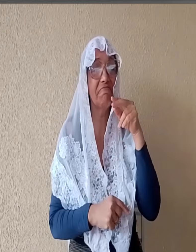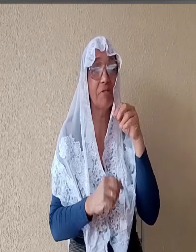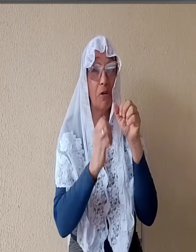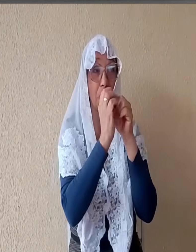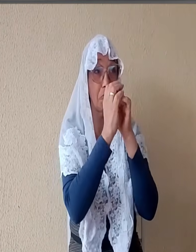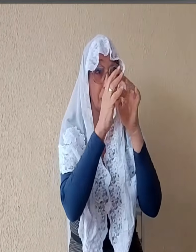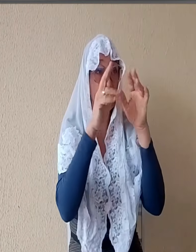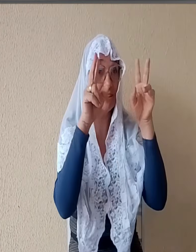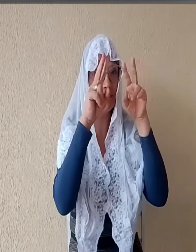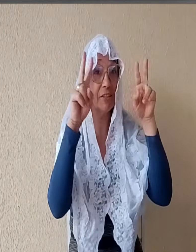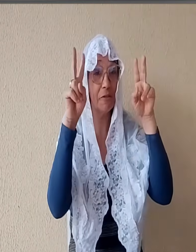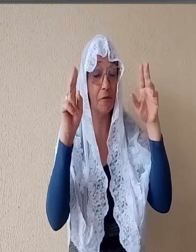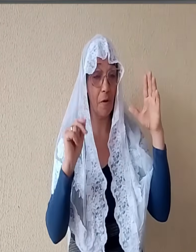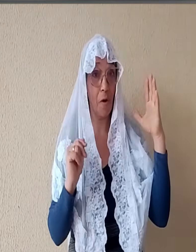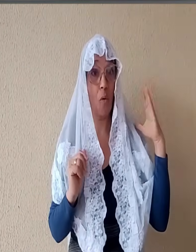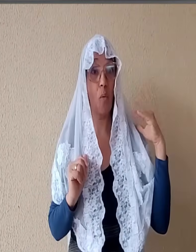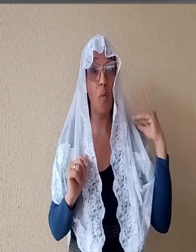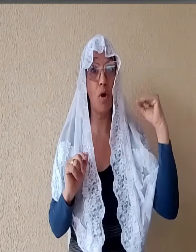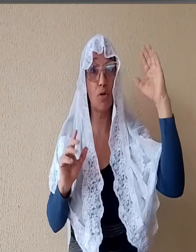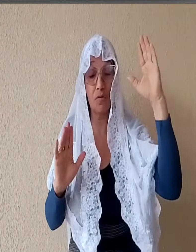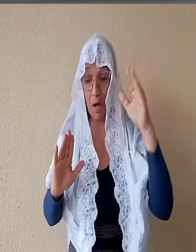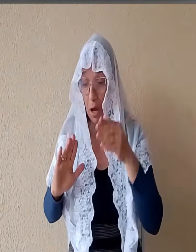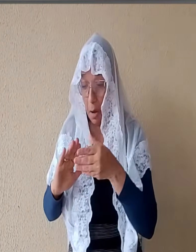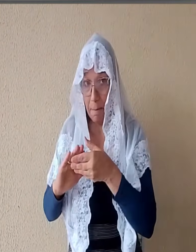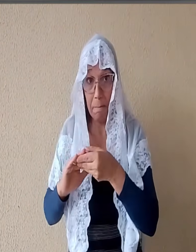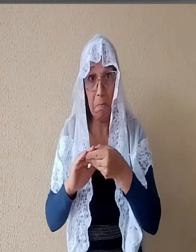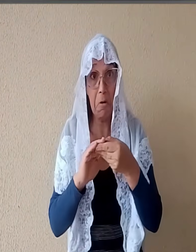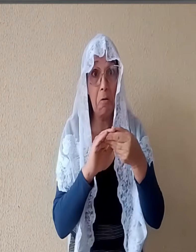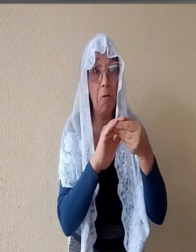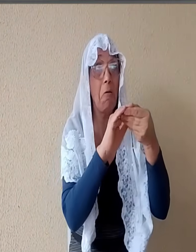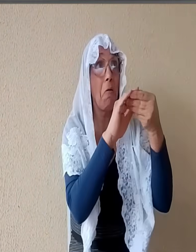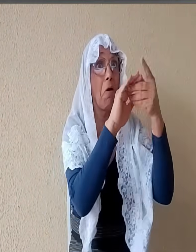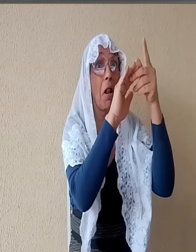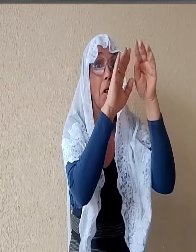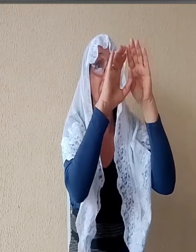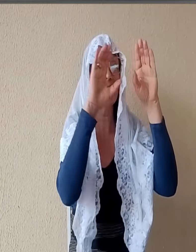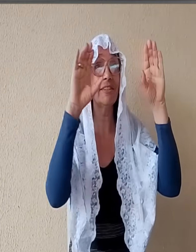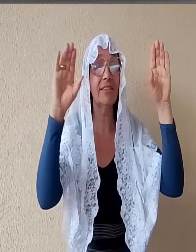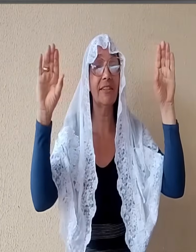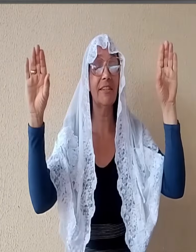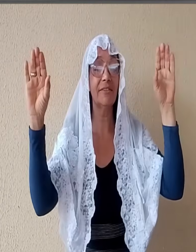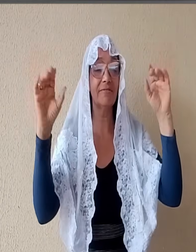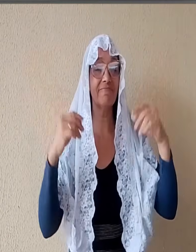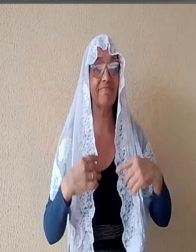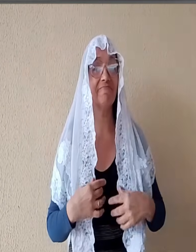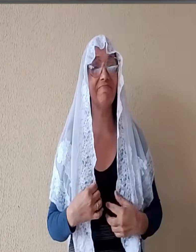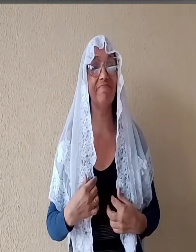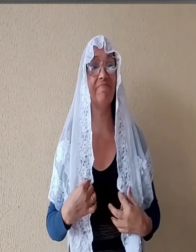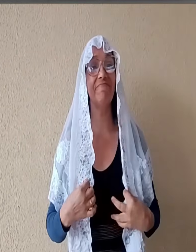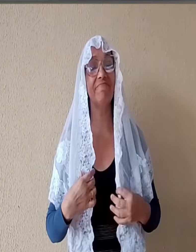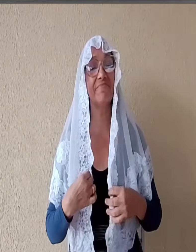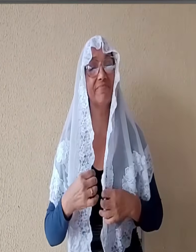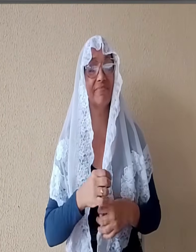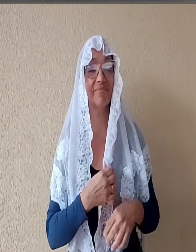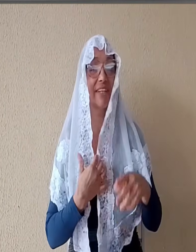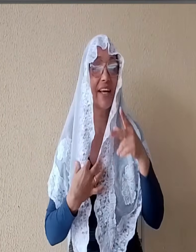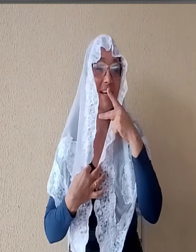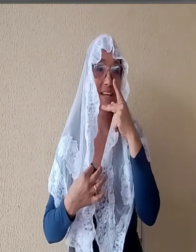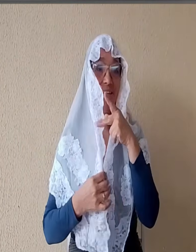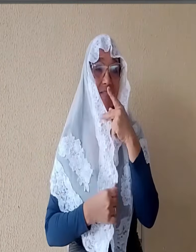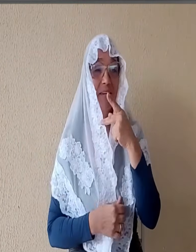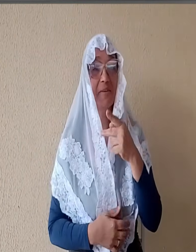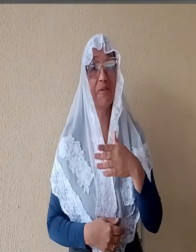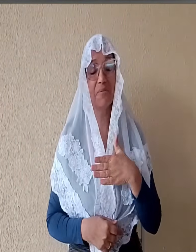que é Deus nesta palavra, nunca me mostrou 3 palavras, irmão. Nunca me mostrou. Mas todas as 3